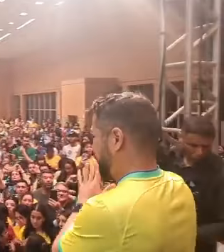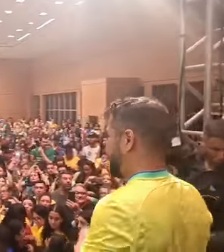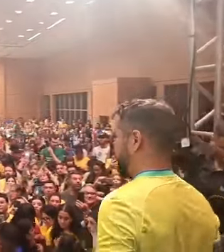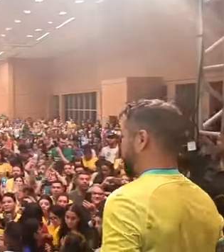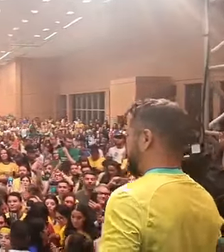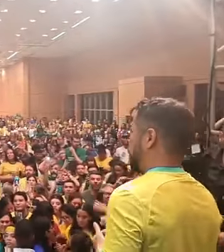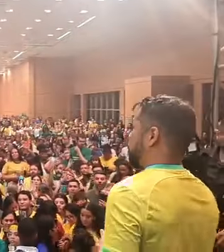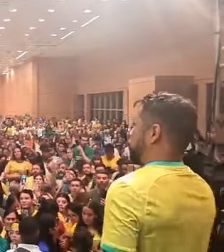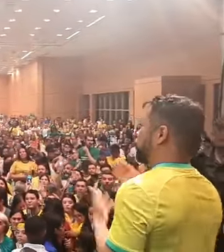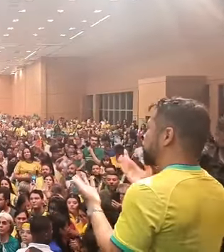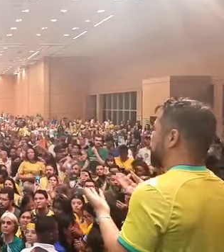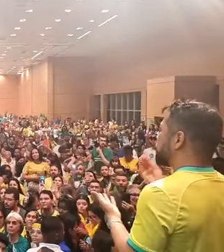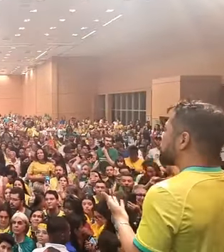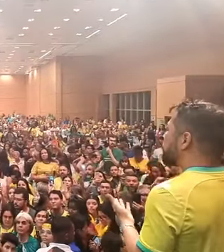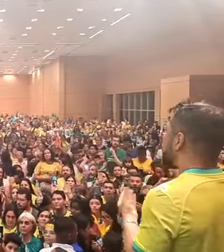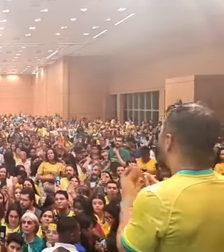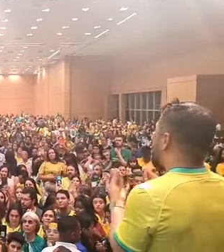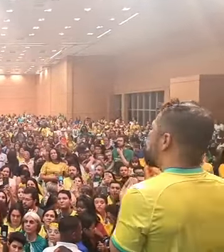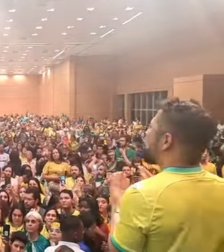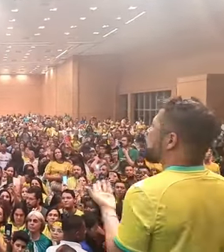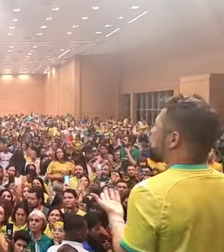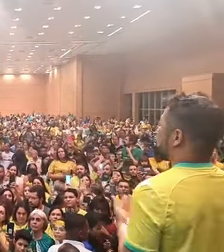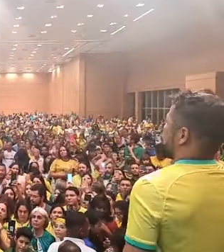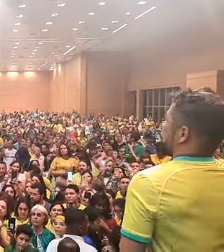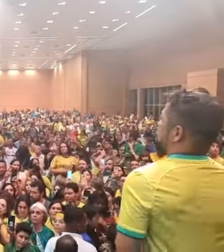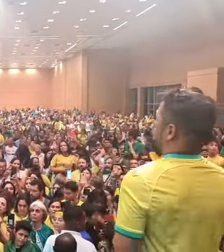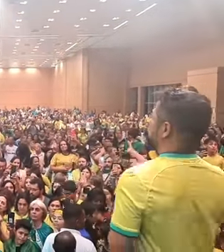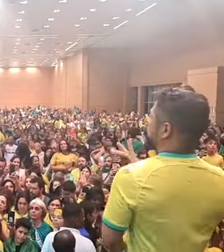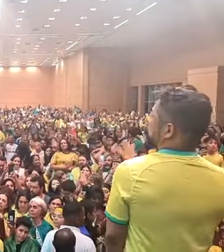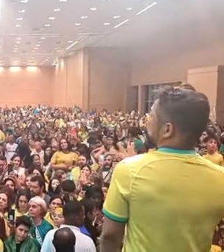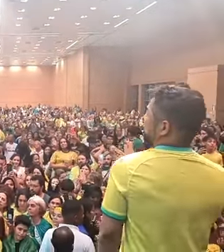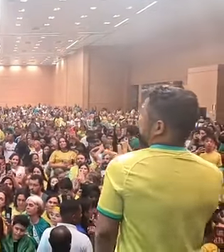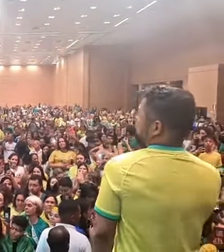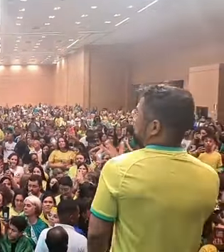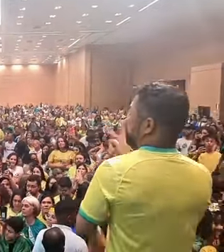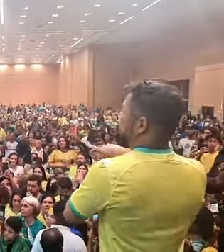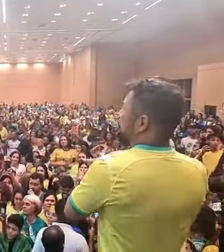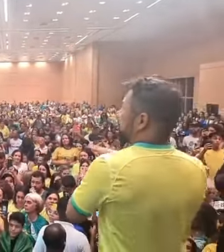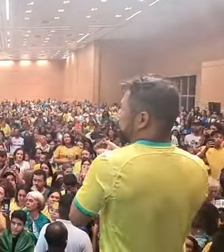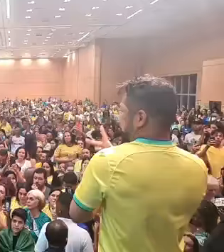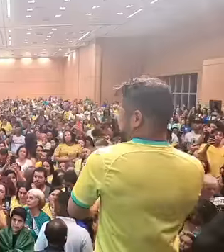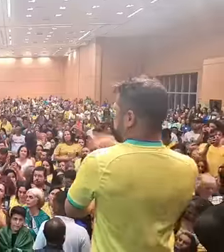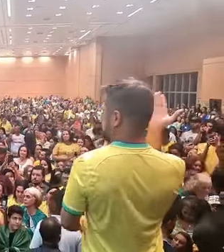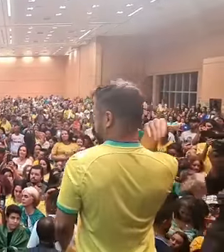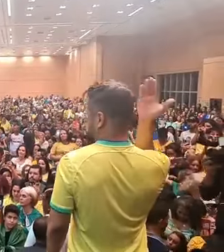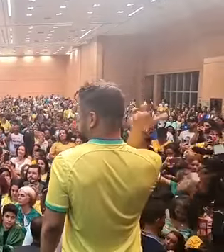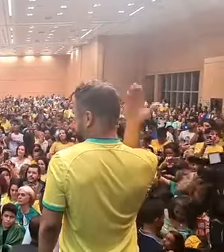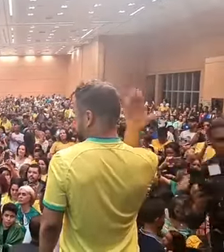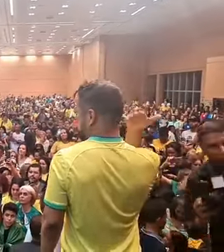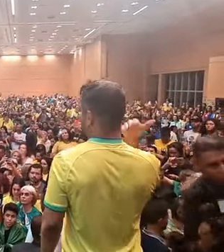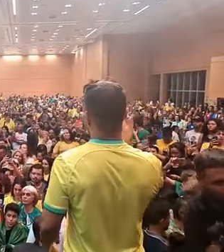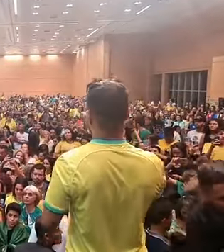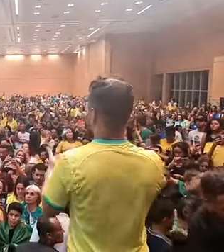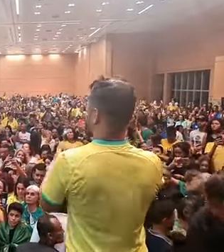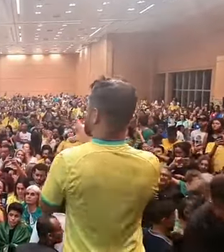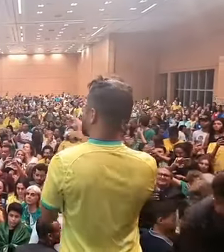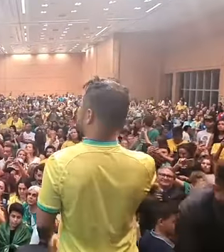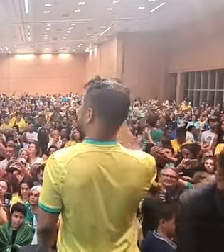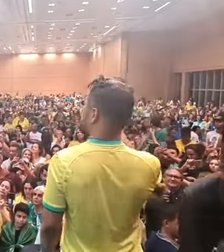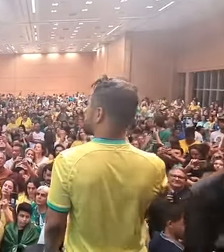Nós estamos vendo para onde está indo o nosso Chile, um país outrora